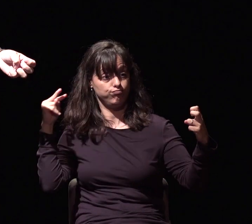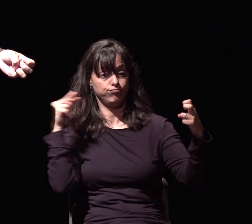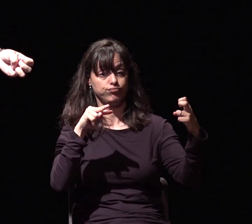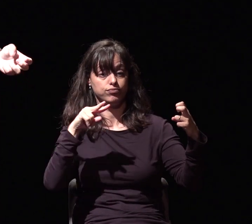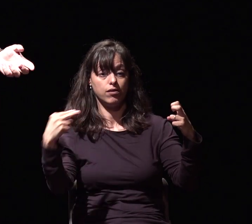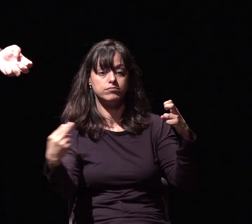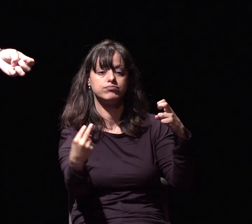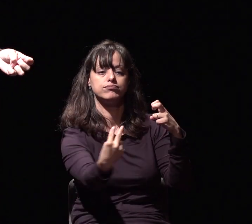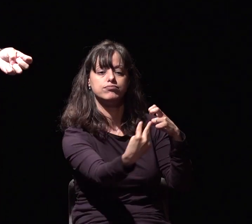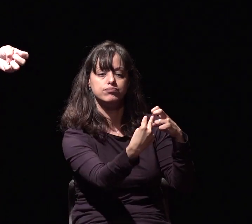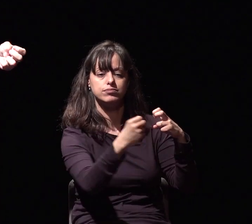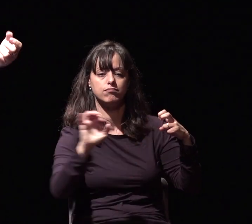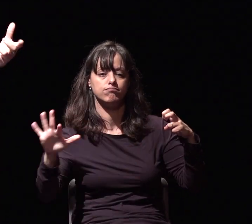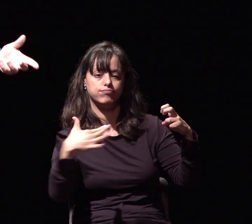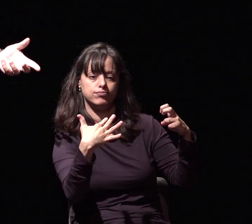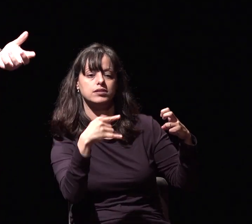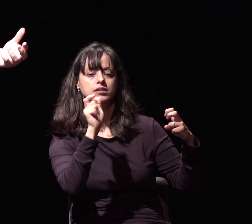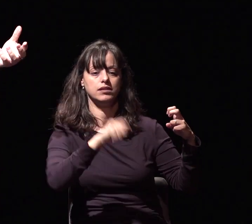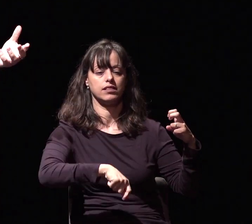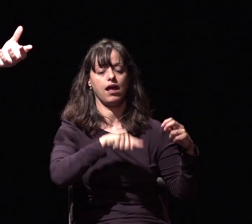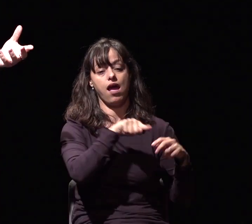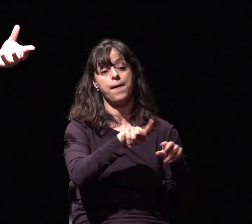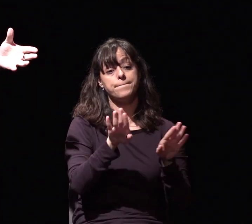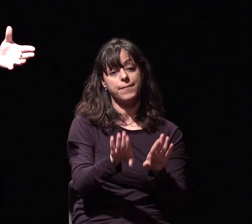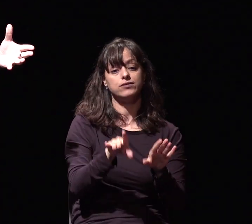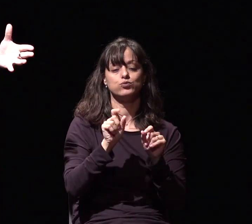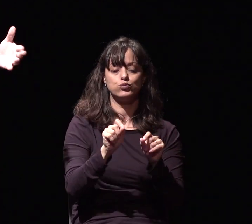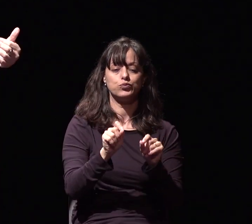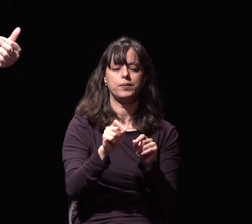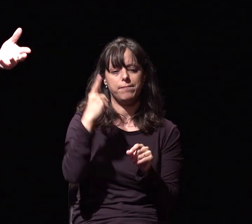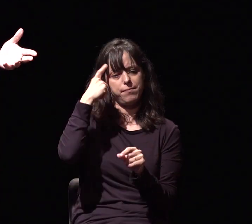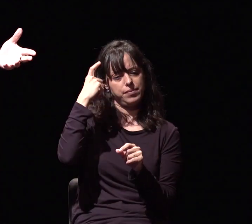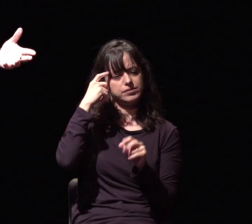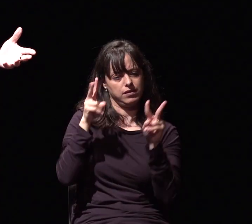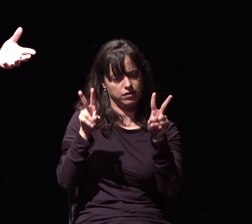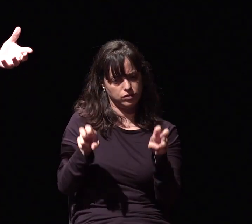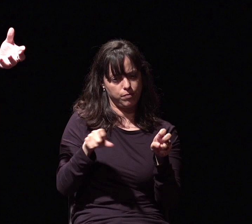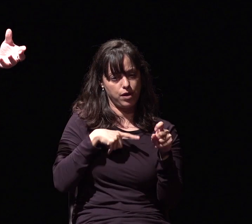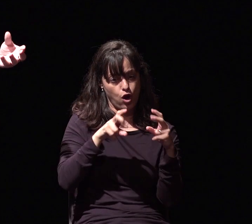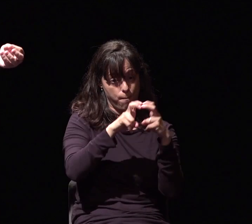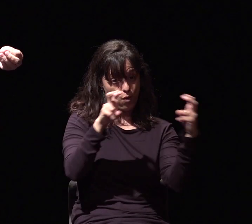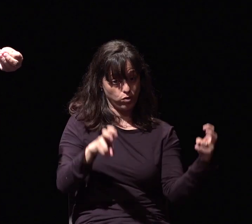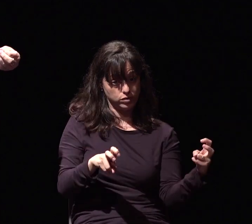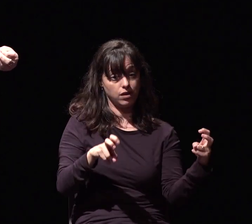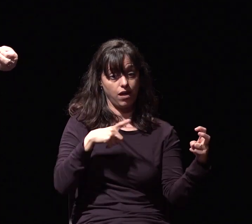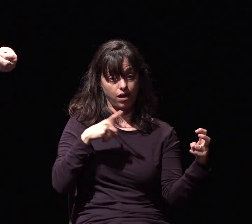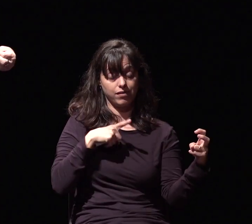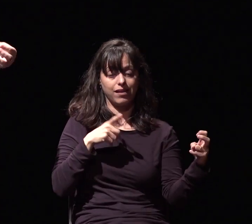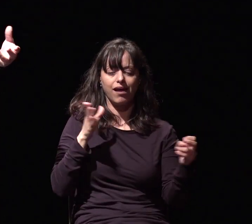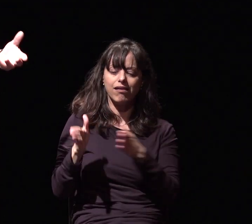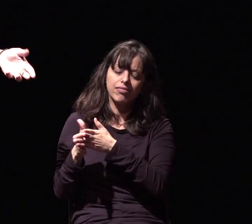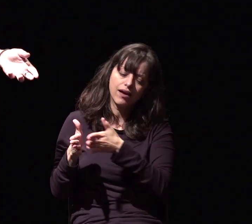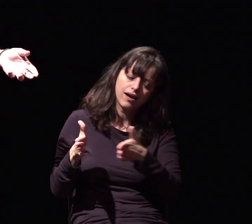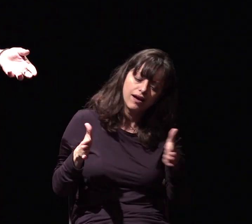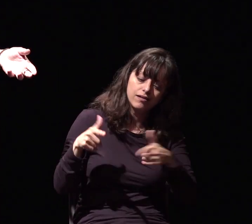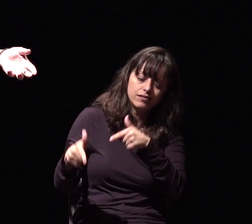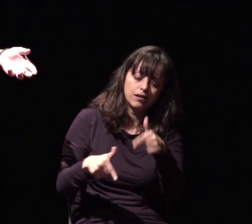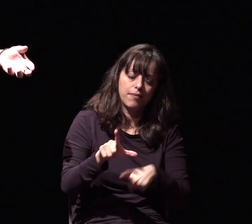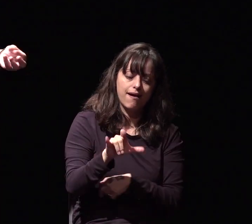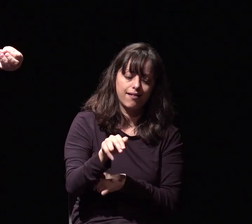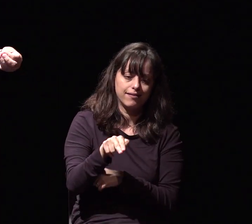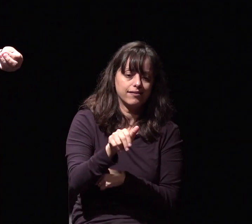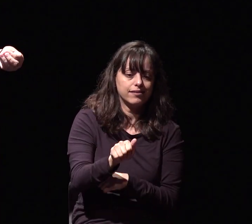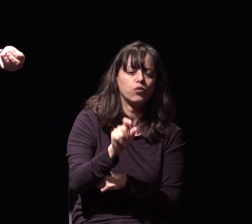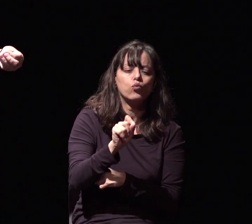e como algum grau de solução. E justamente interessava pensar essa questão do museu na trajetória da Lina, não só pela relação que ela